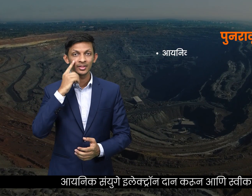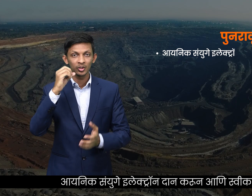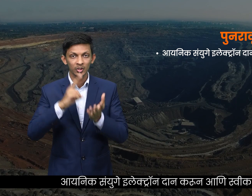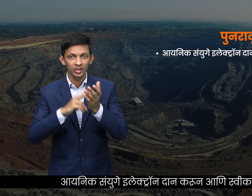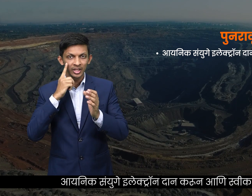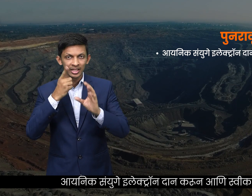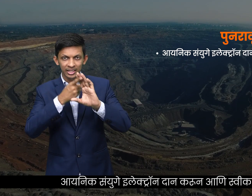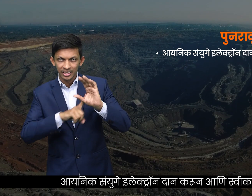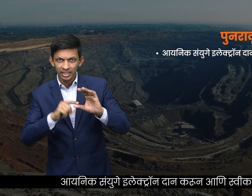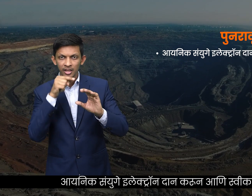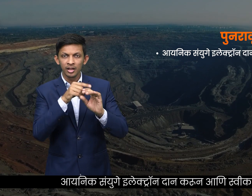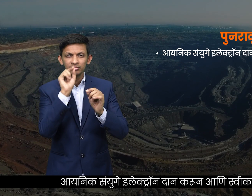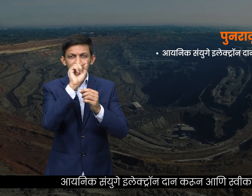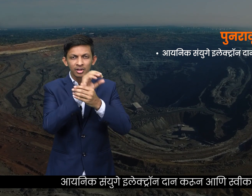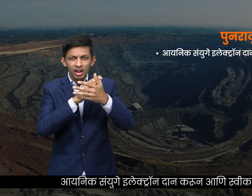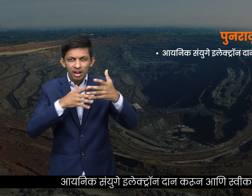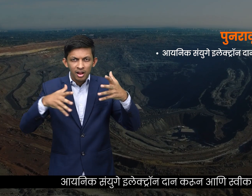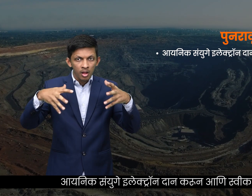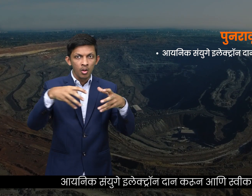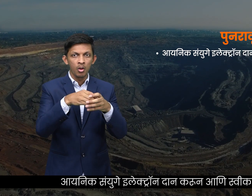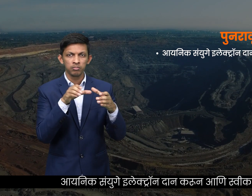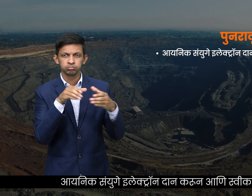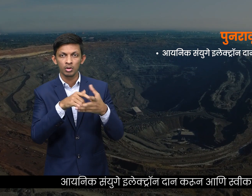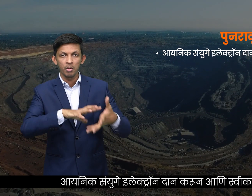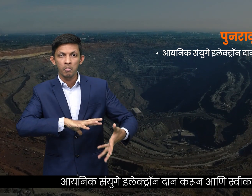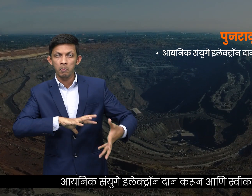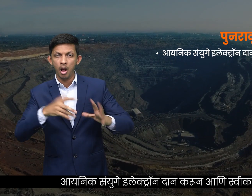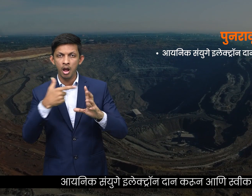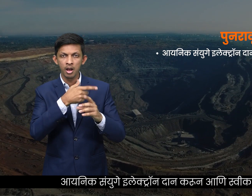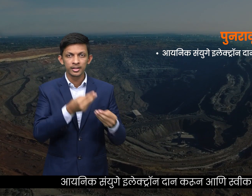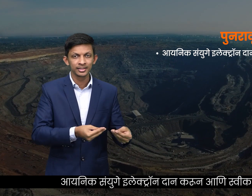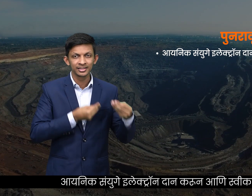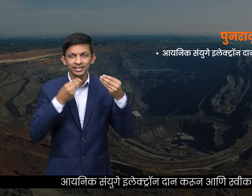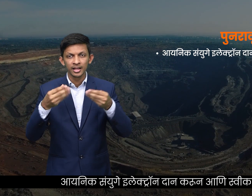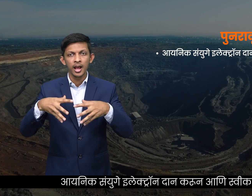आयनिक संयुगे इलेक्ट्रॉन दान करून आणि स्वीकारून बनतात.